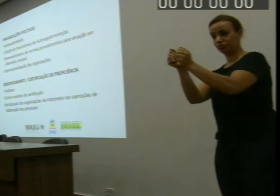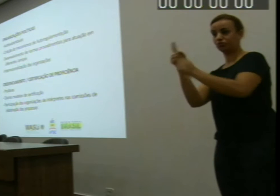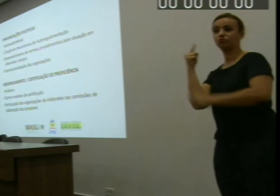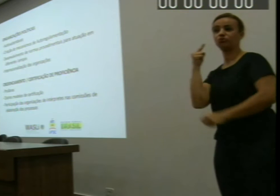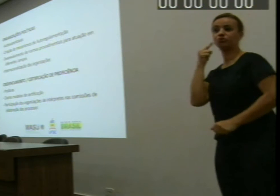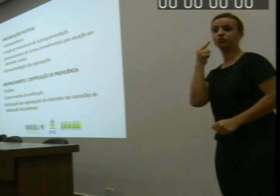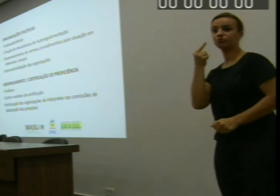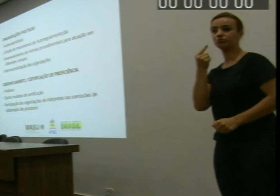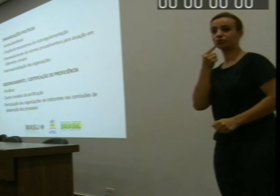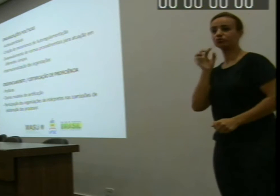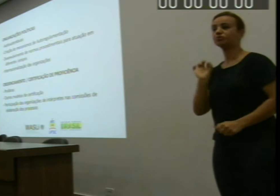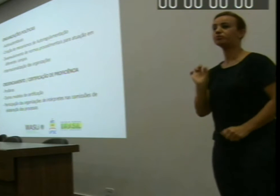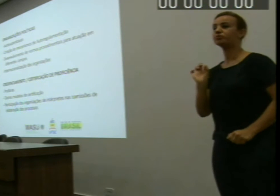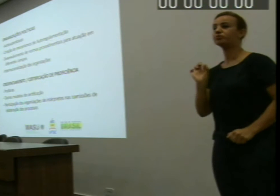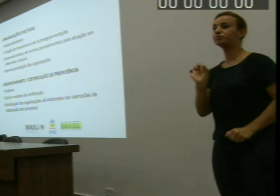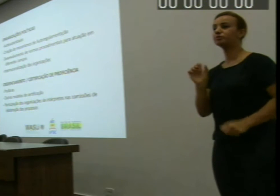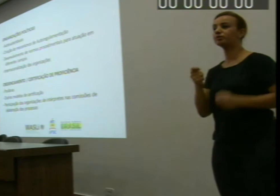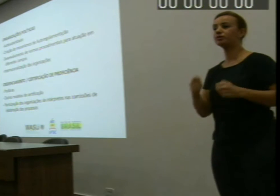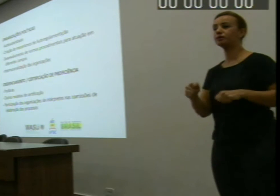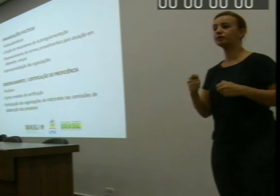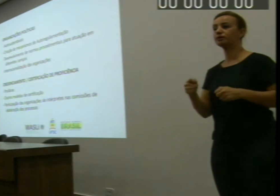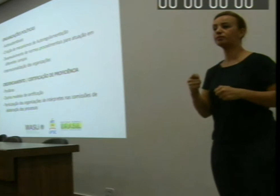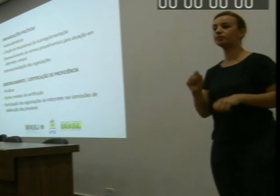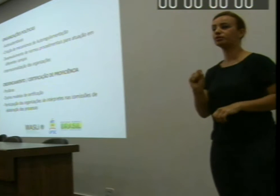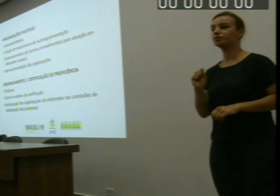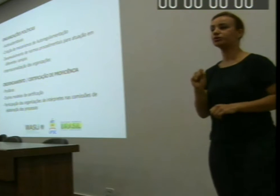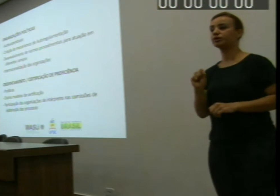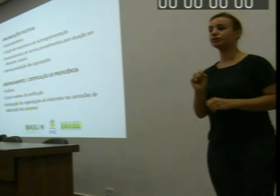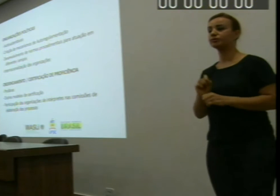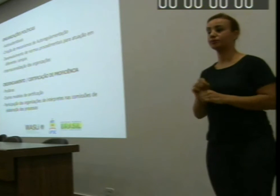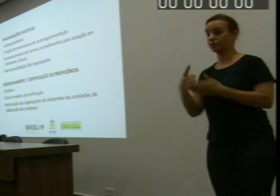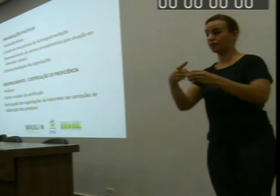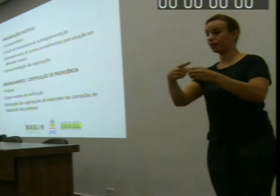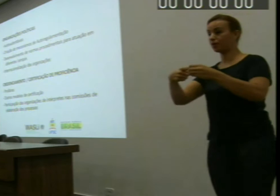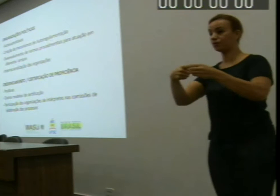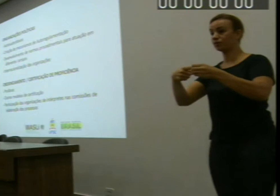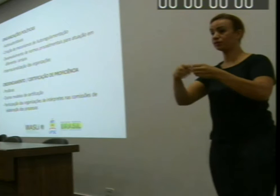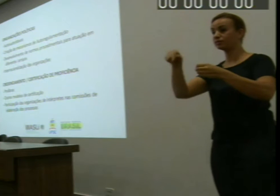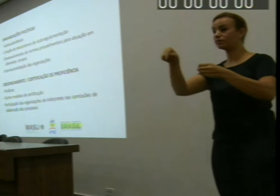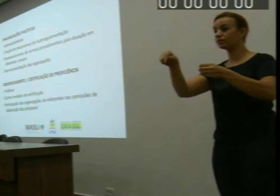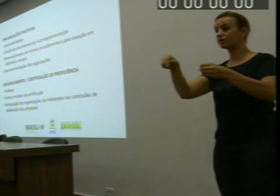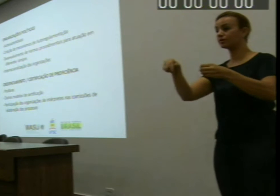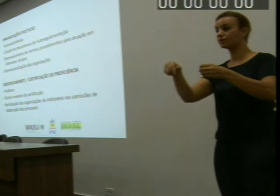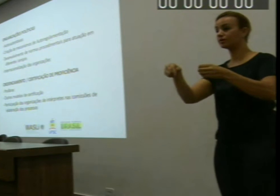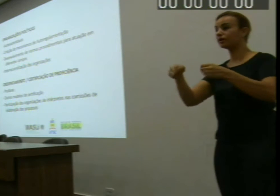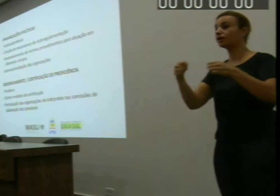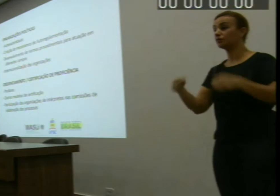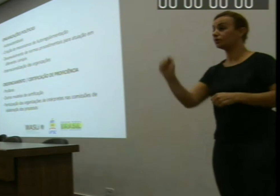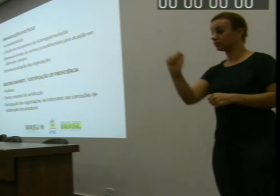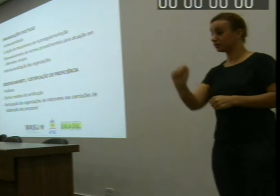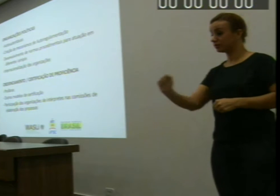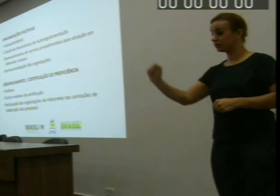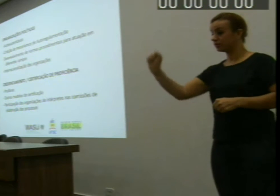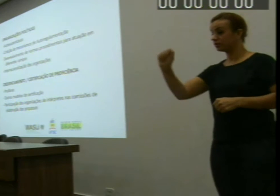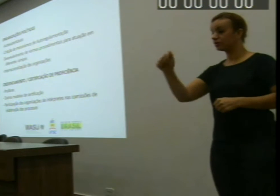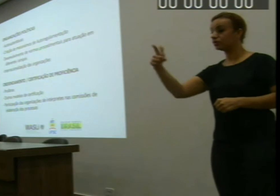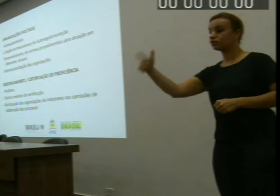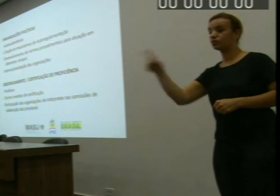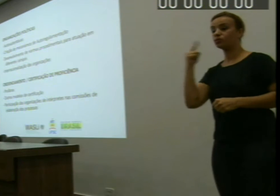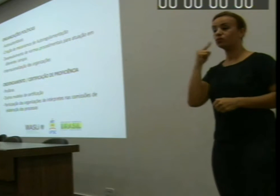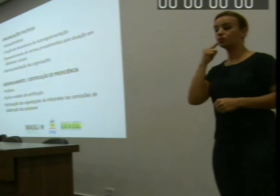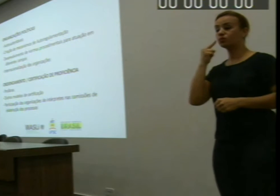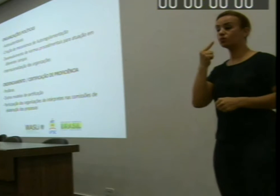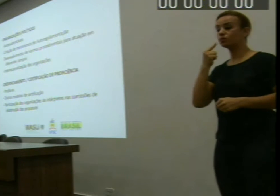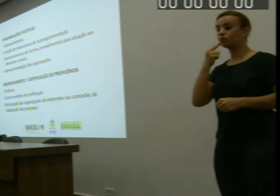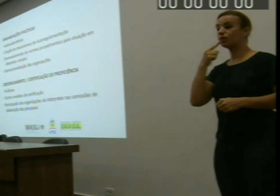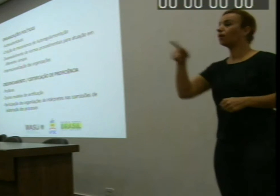ela como é uma cidade fronteiriça ela pode muito bem se integrar a Associação dos intérpretes e de surdos também